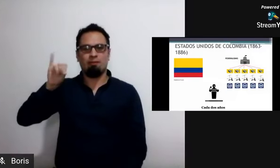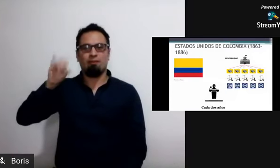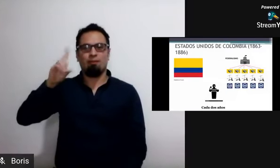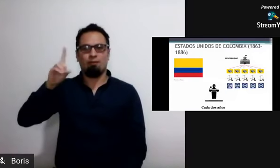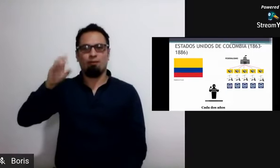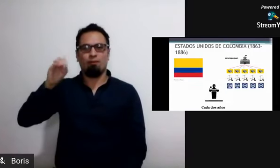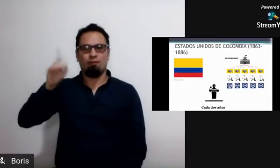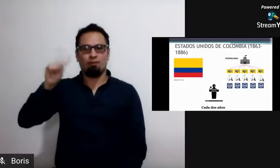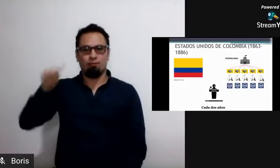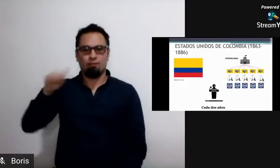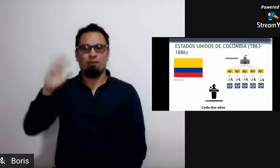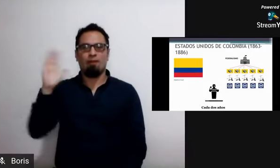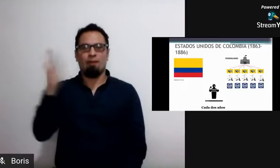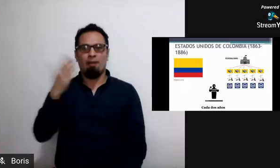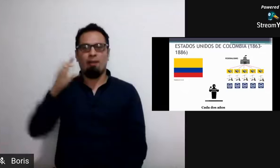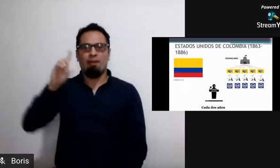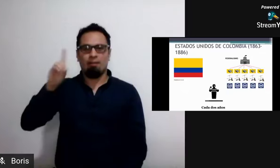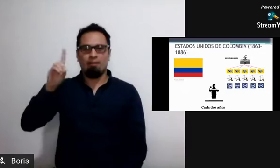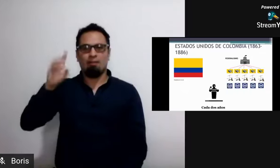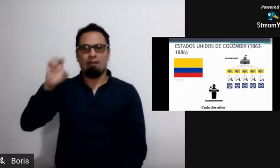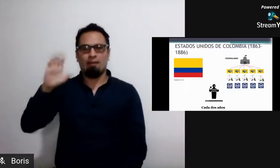de Colombia.